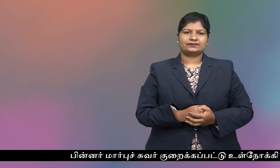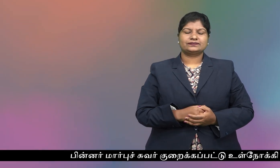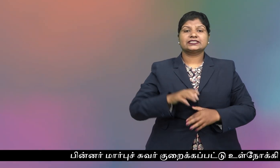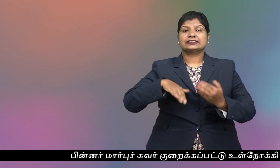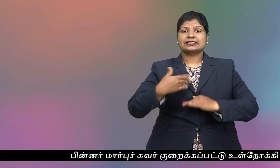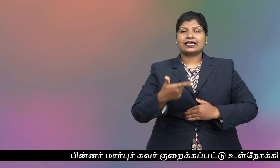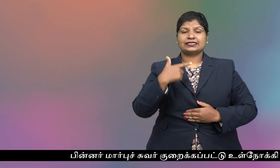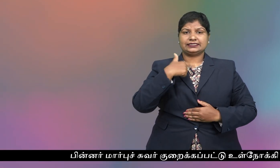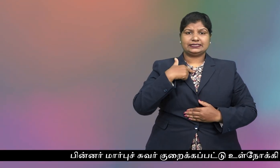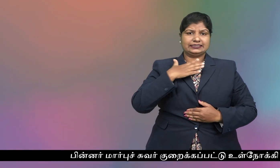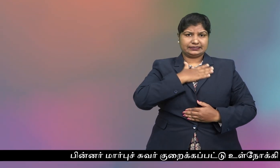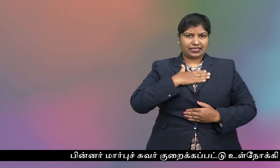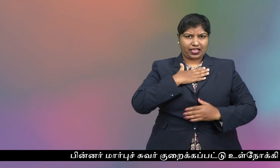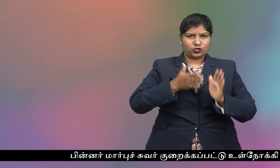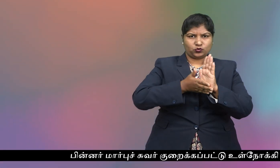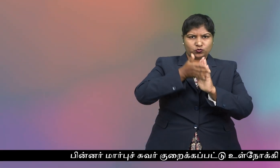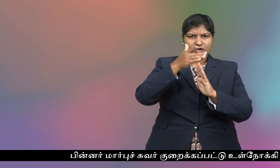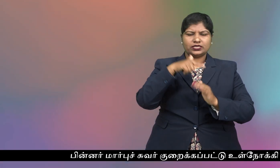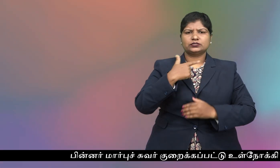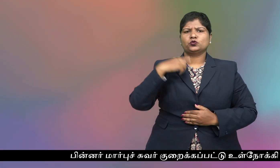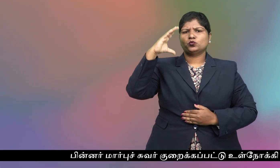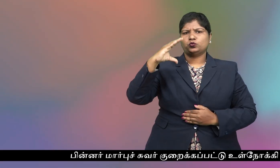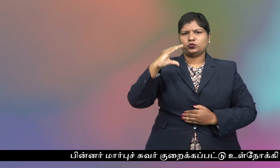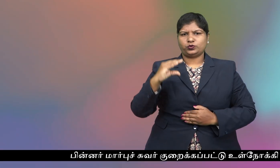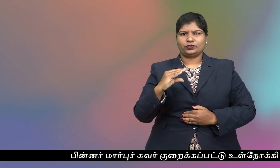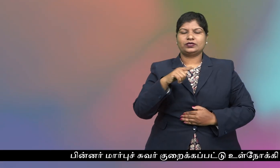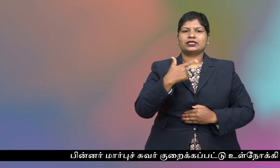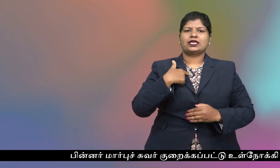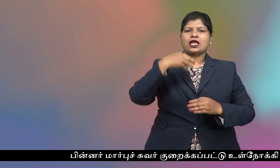பின்னர் மார்பு சுவர் குறைக்கப்பட்டு உள்நோக்கி நகர்ந்து